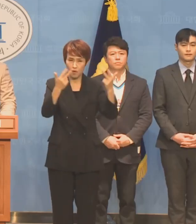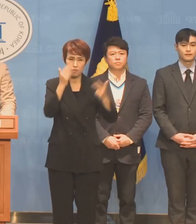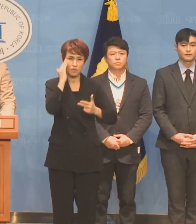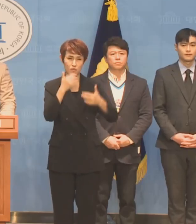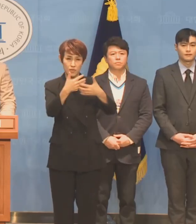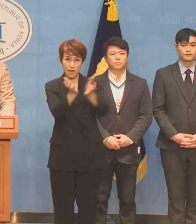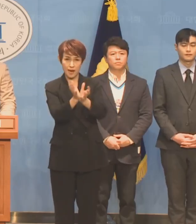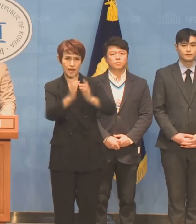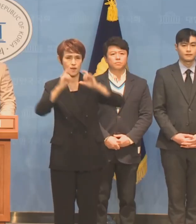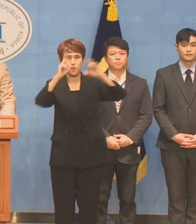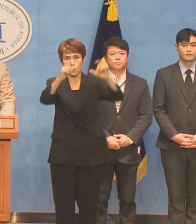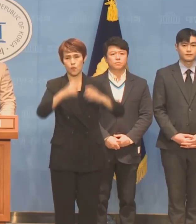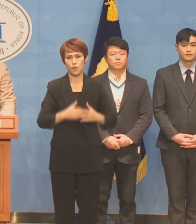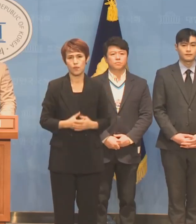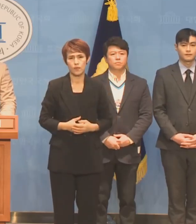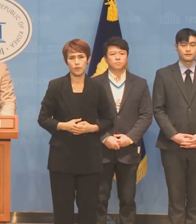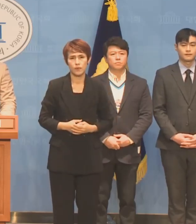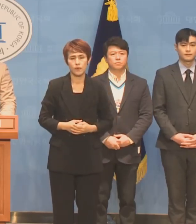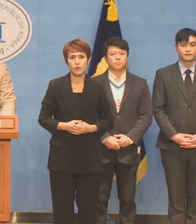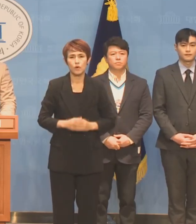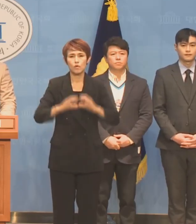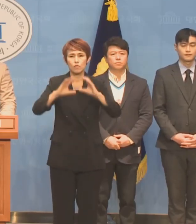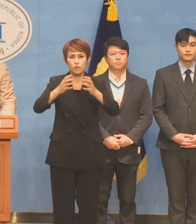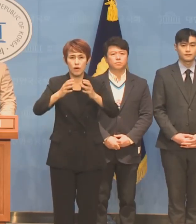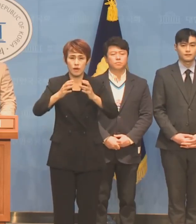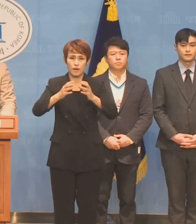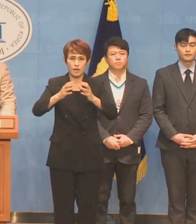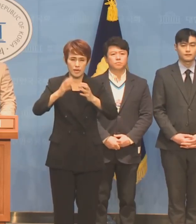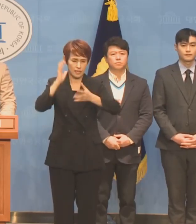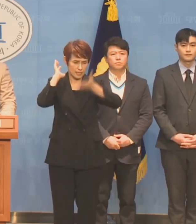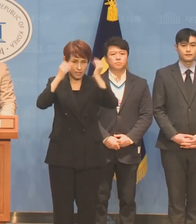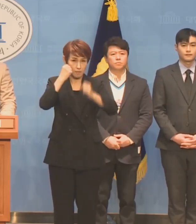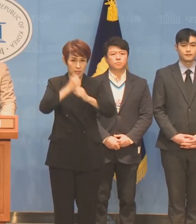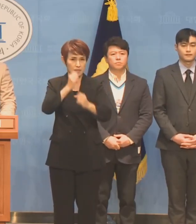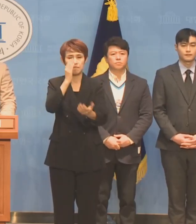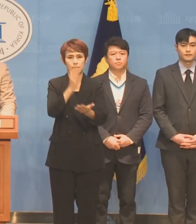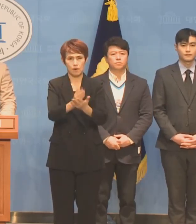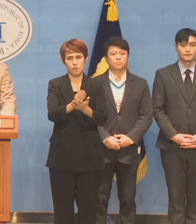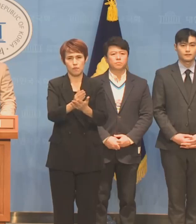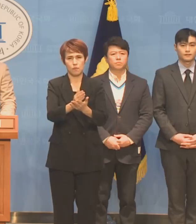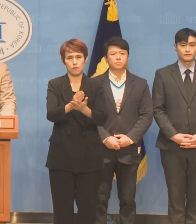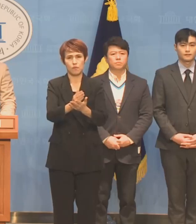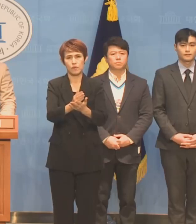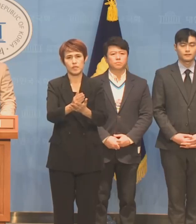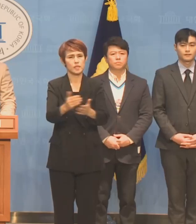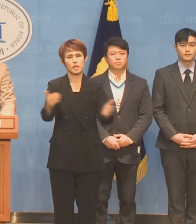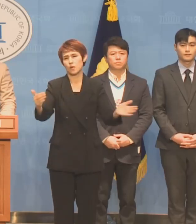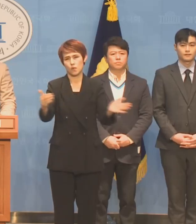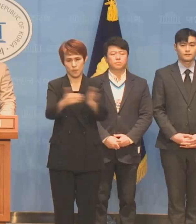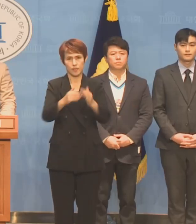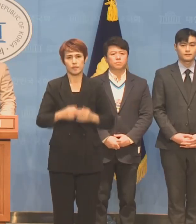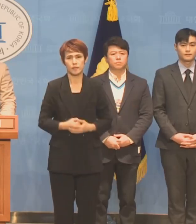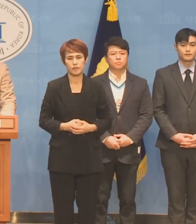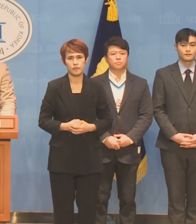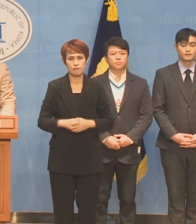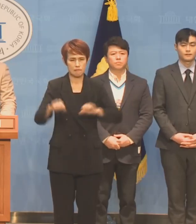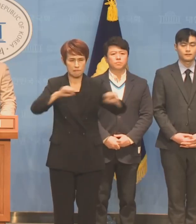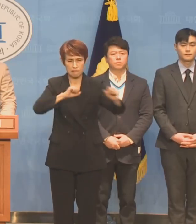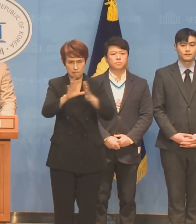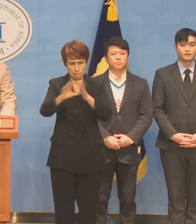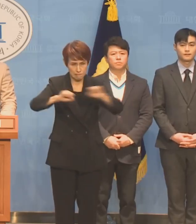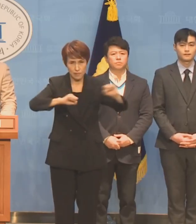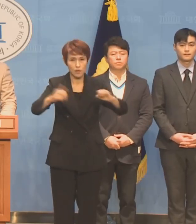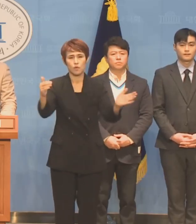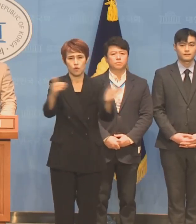민주당에 경고합니다. 국가 전복의 꿈을 접고 광란의 칼춤을 멈추어야만 합니다.